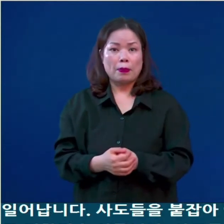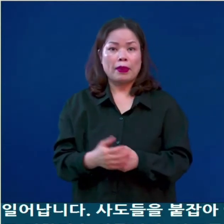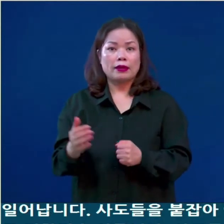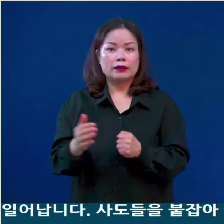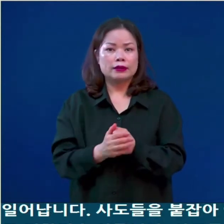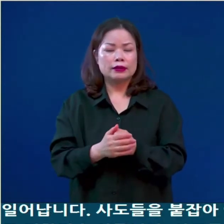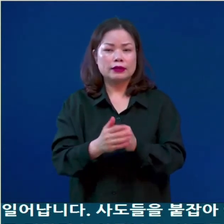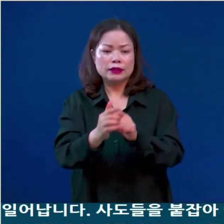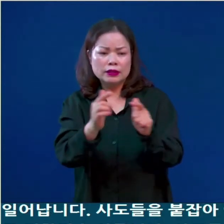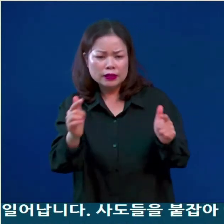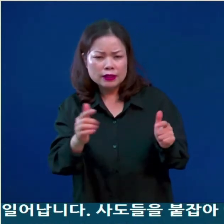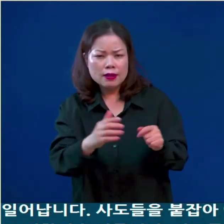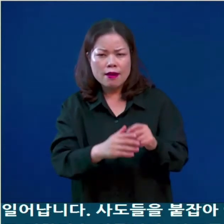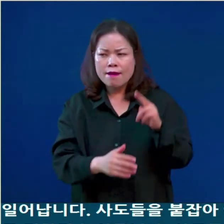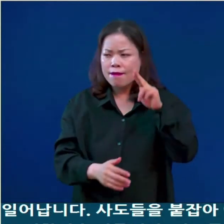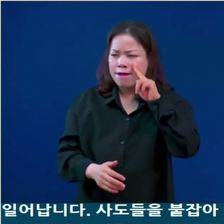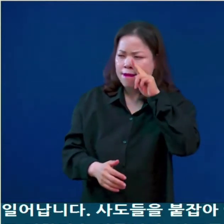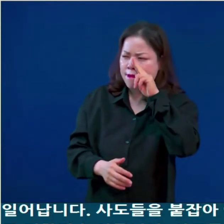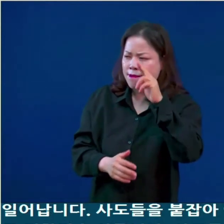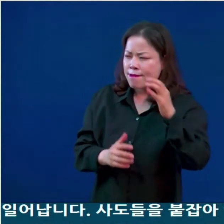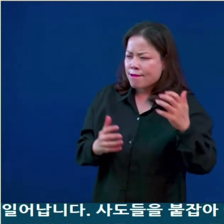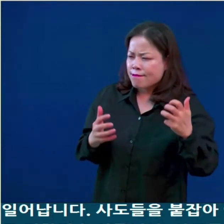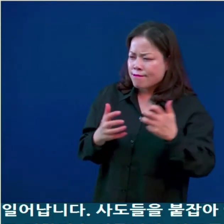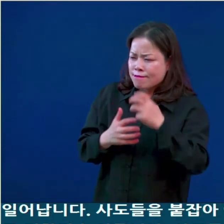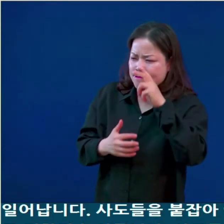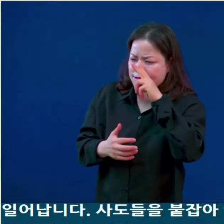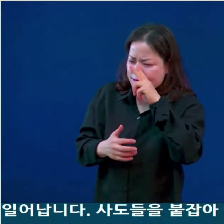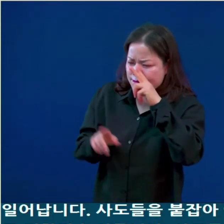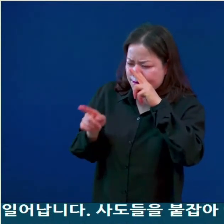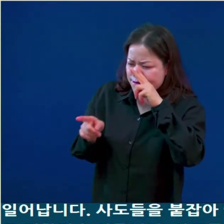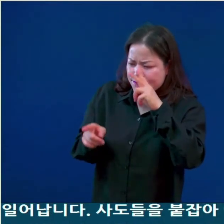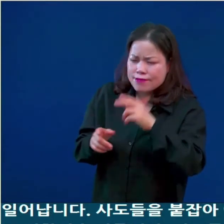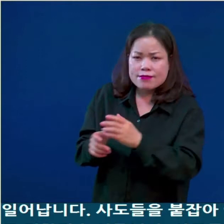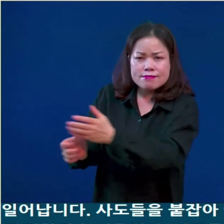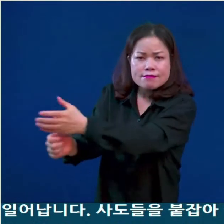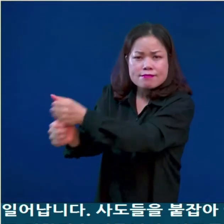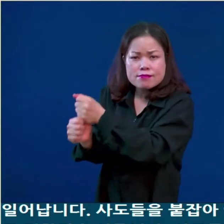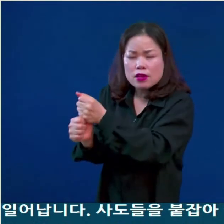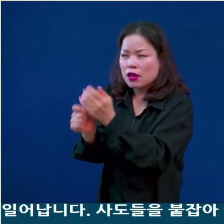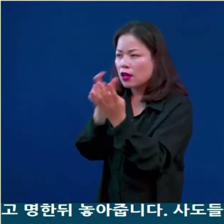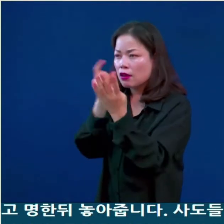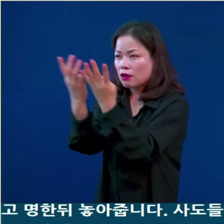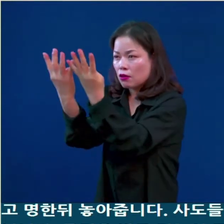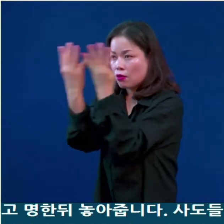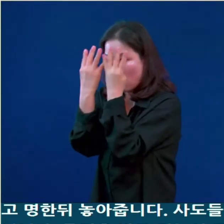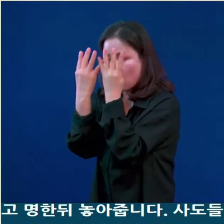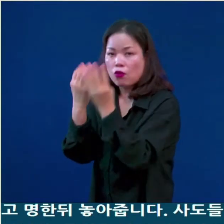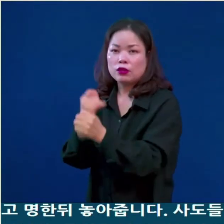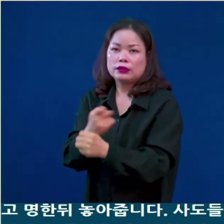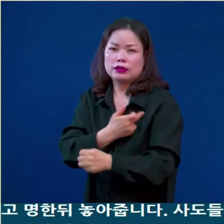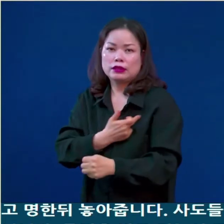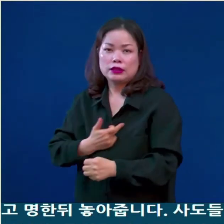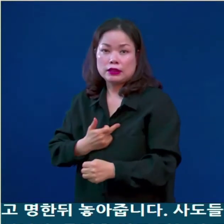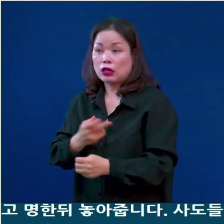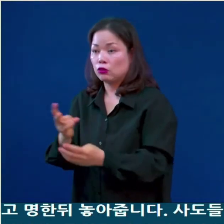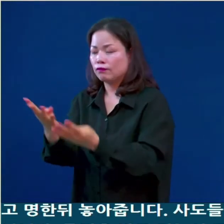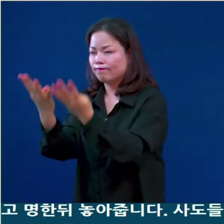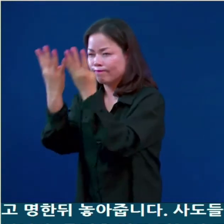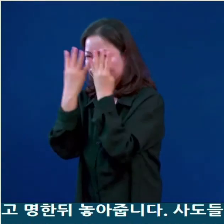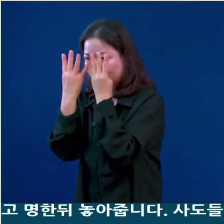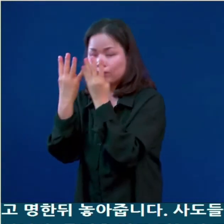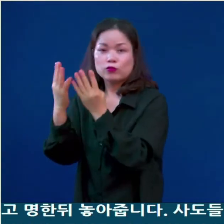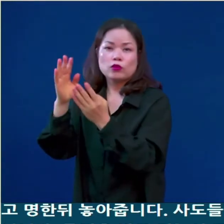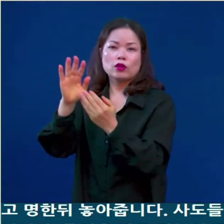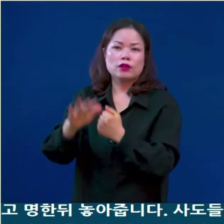그래서 그들은 시기심에 가득 차서 사도들을 잡아 가둡니다. 사도들을 오게 가둠으로써